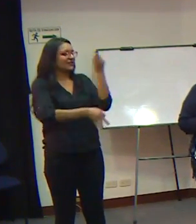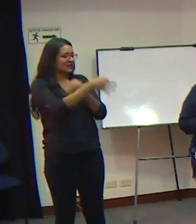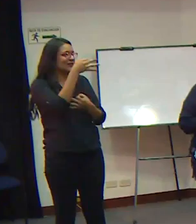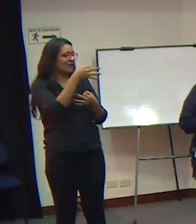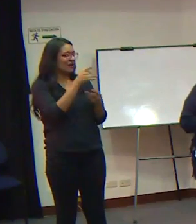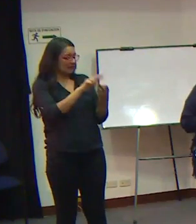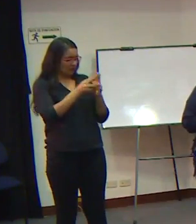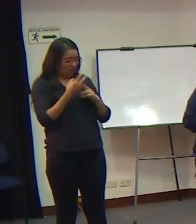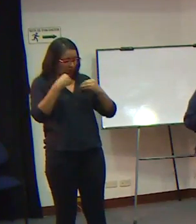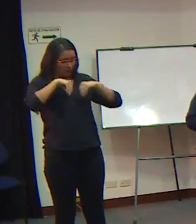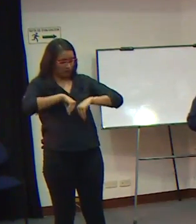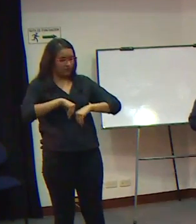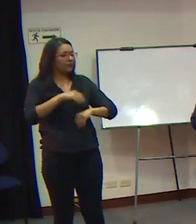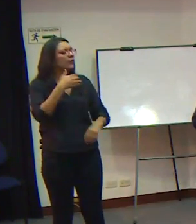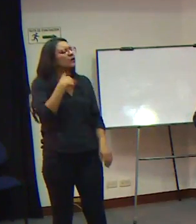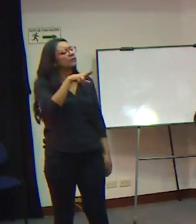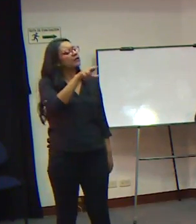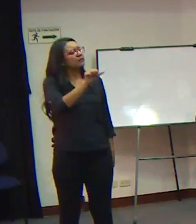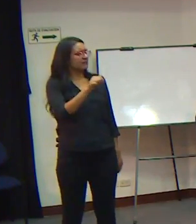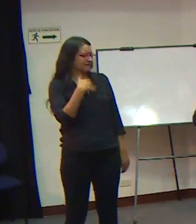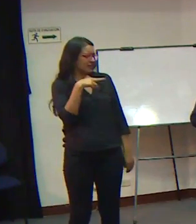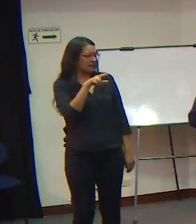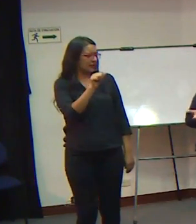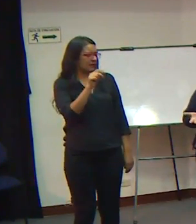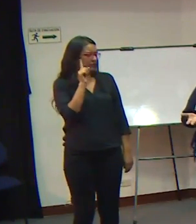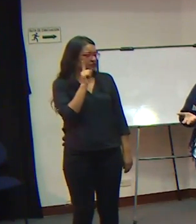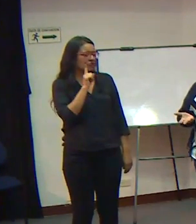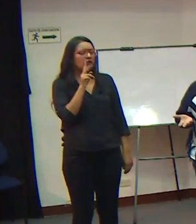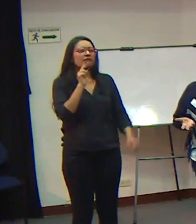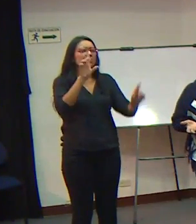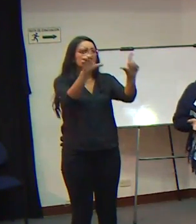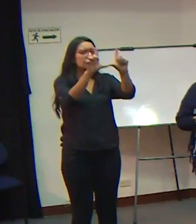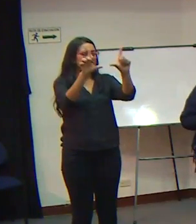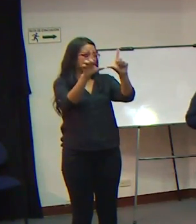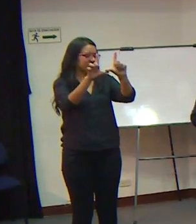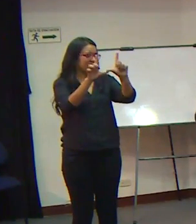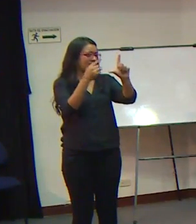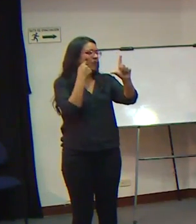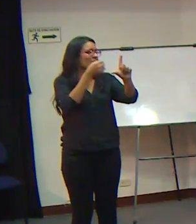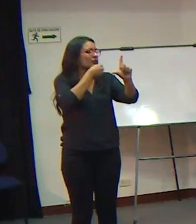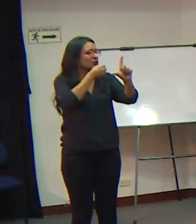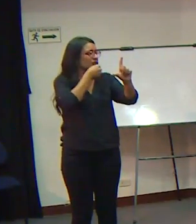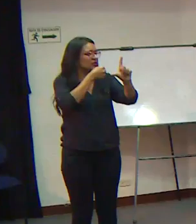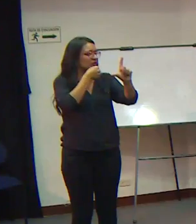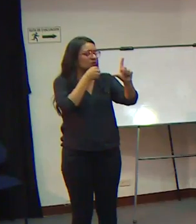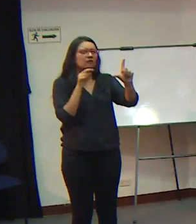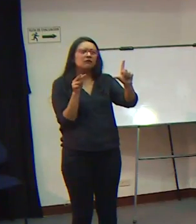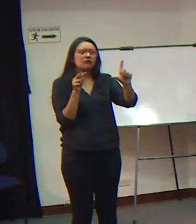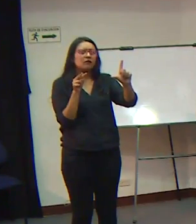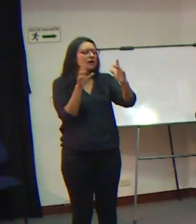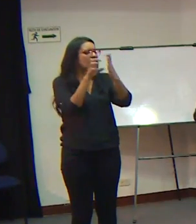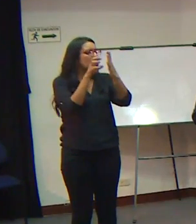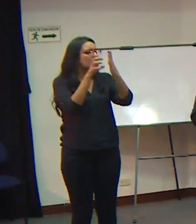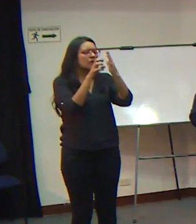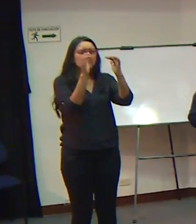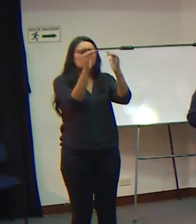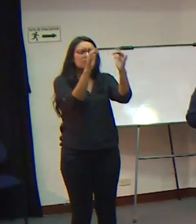vivirlo. Cuando mi hermana ve el noticiero, por ejemplo, ella solo ve